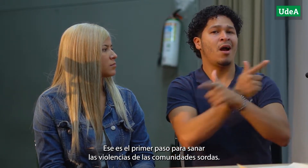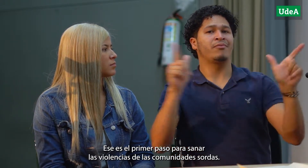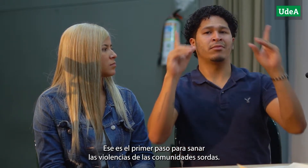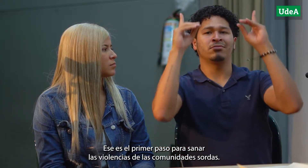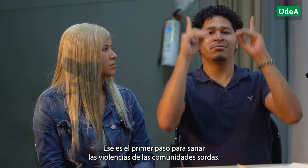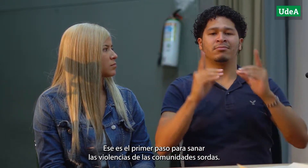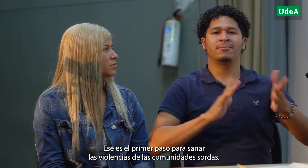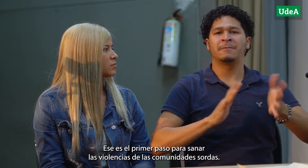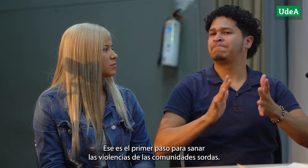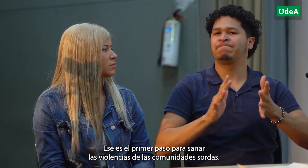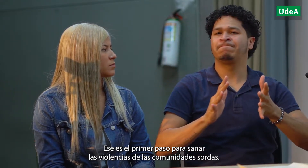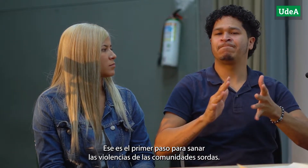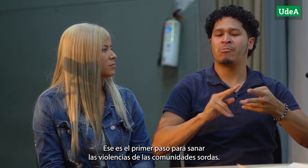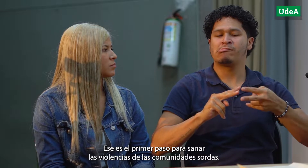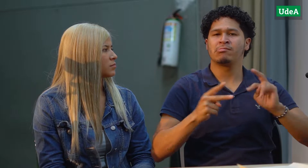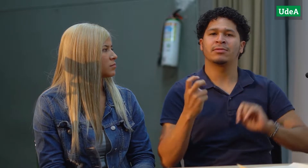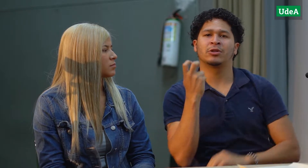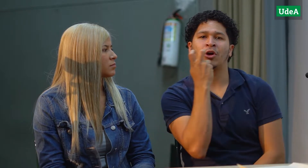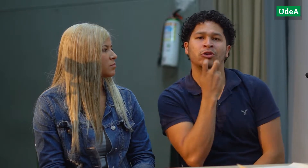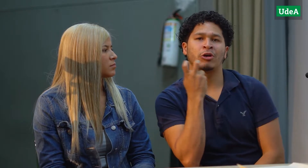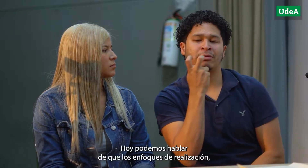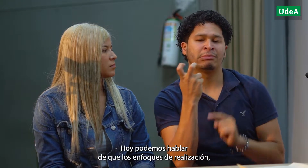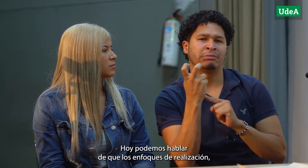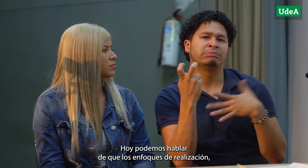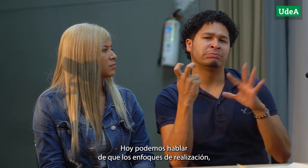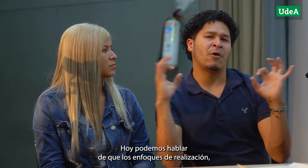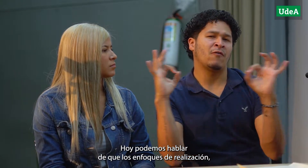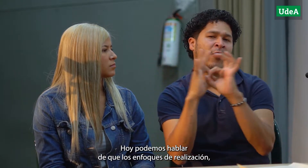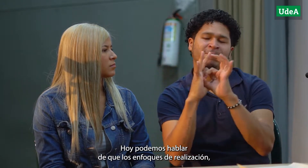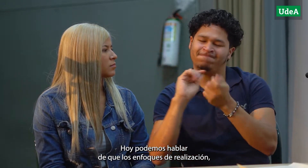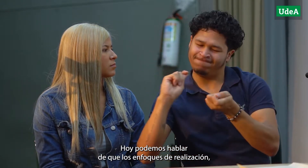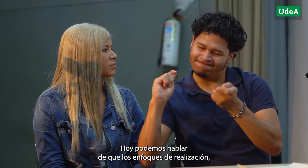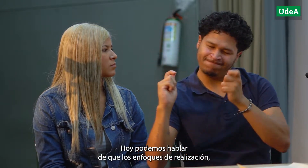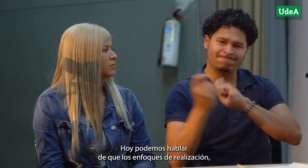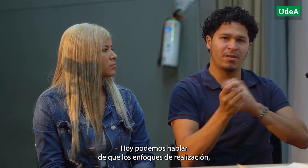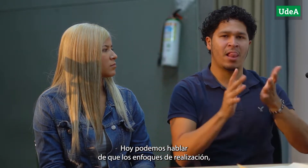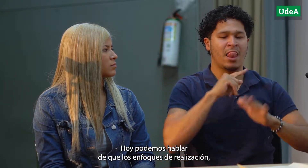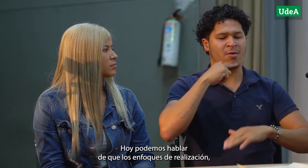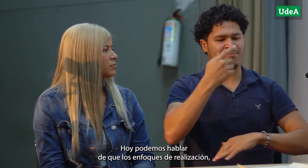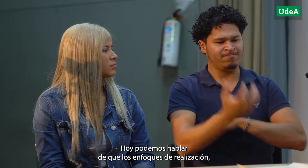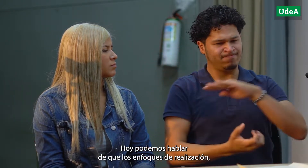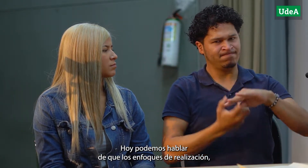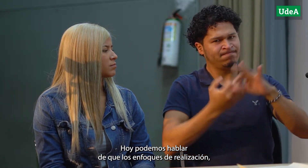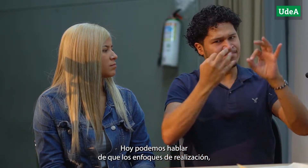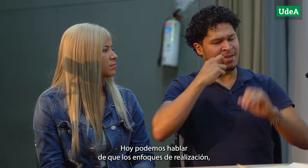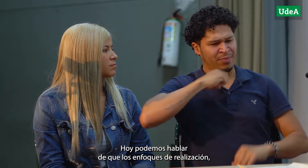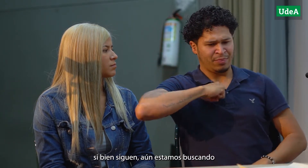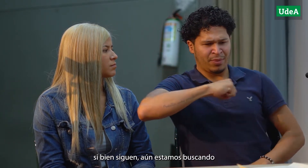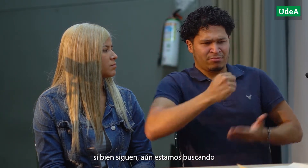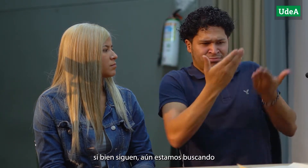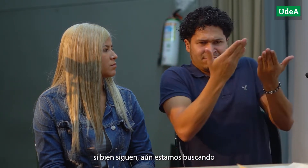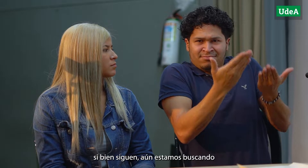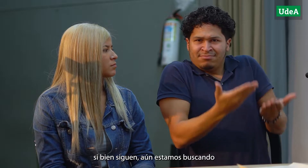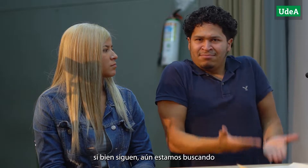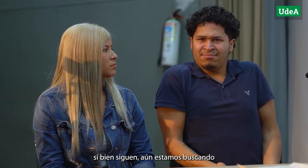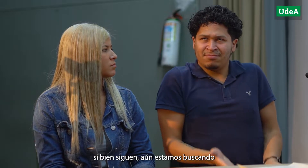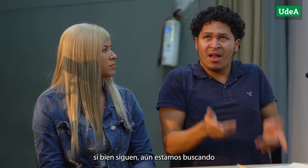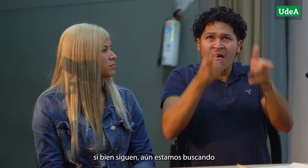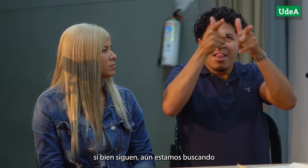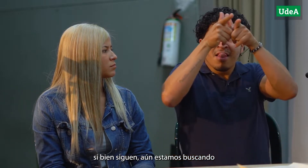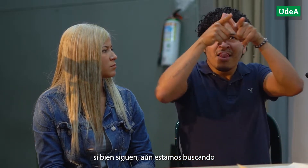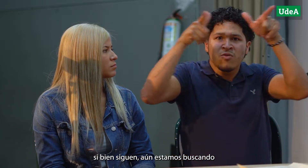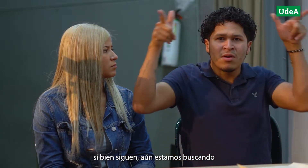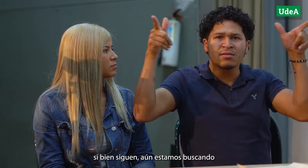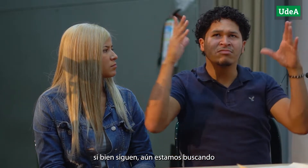violencias de las comunidades sordas. Hoy podemos hablar de que los enfoques de oralización, si bien siguen,